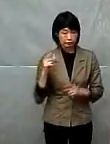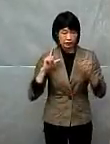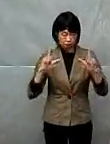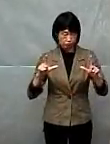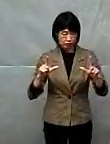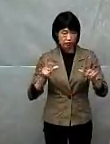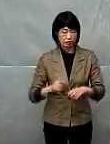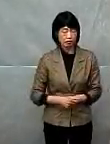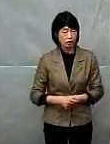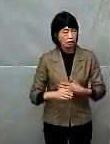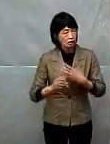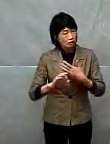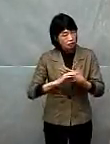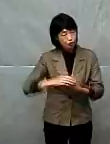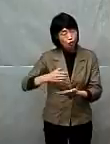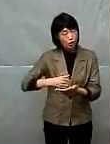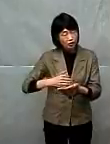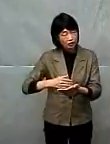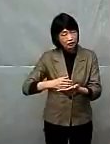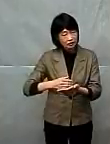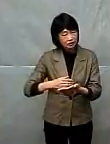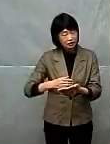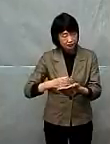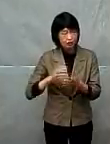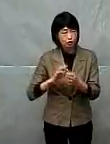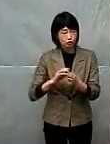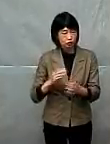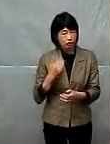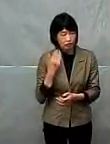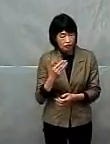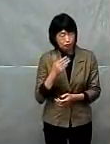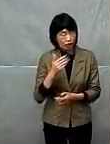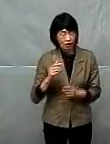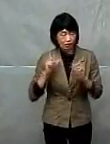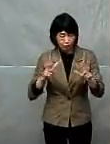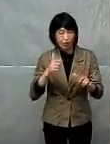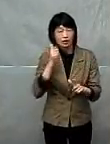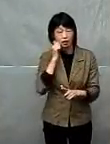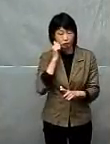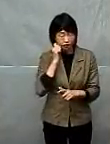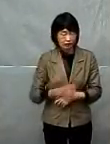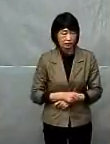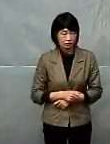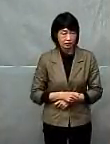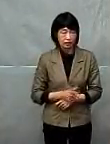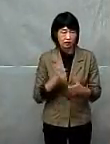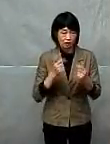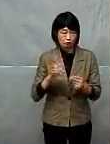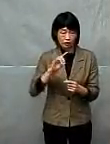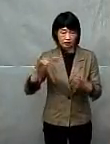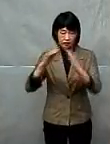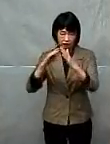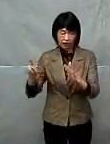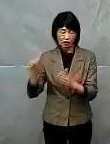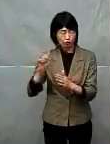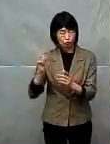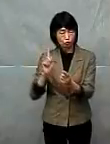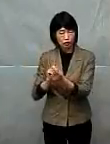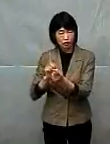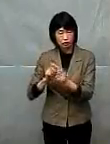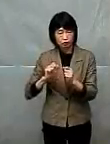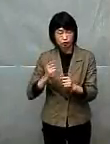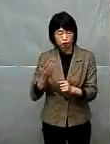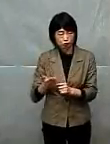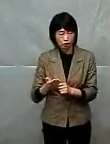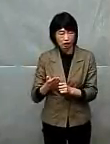ことはちょっと申し上げられないと思っています。やはり議会がどういうふうに対処されるのか、ちょっと